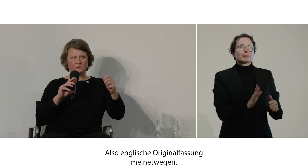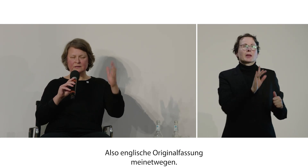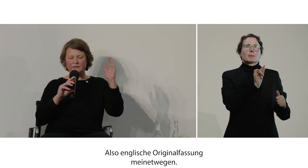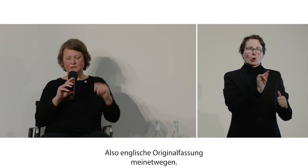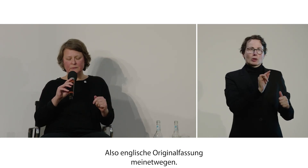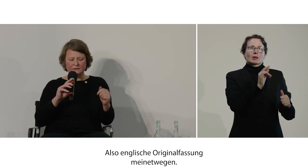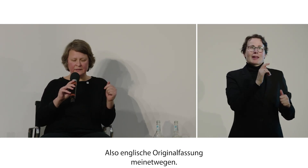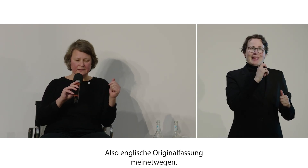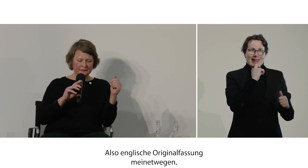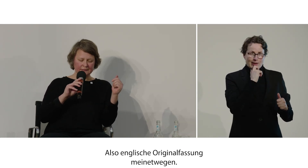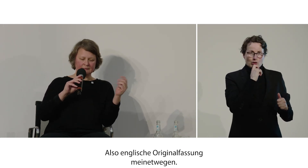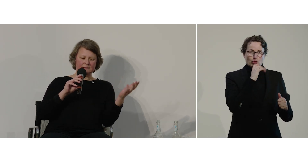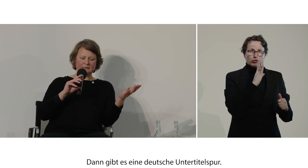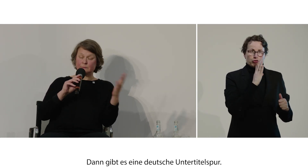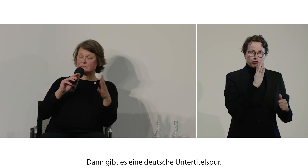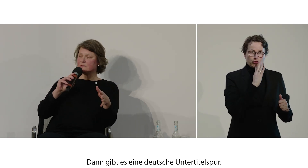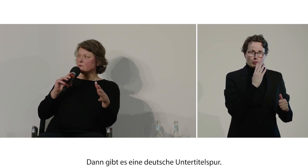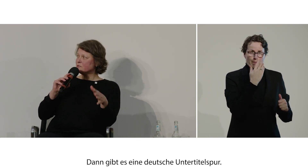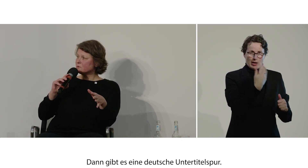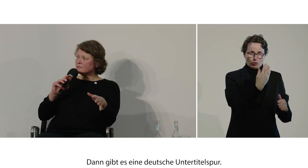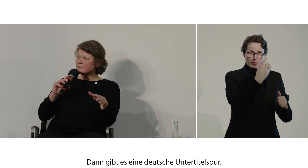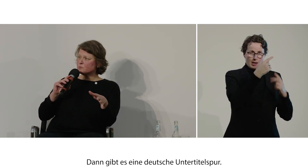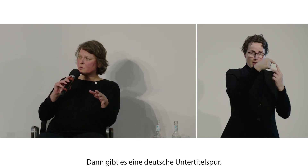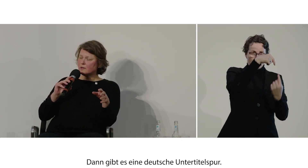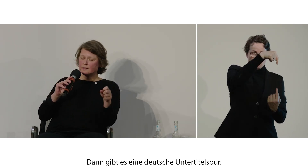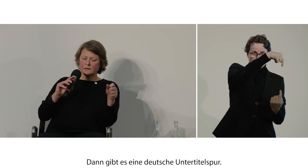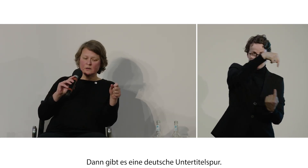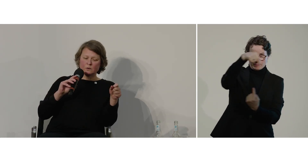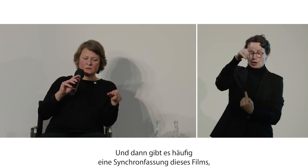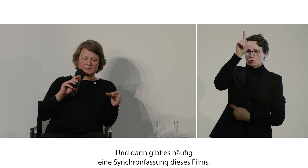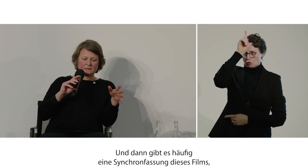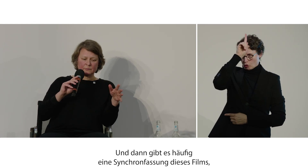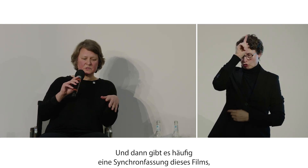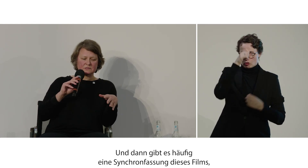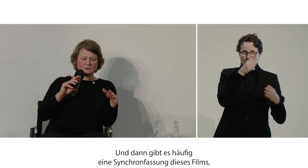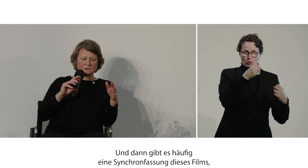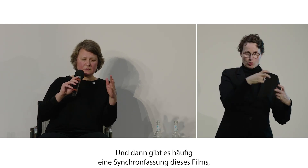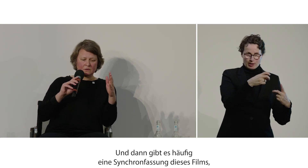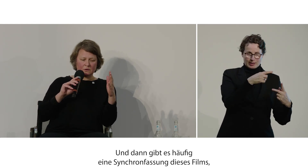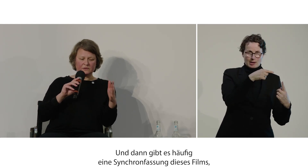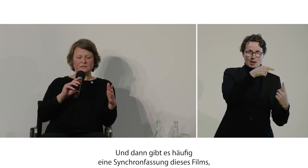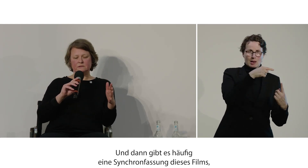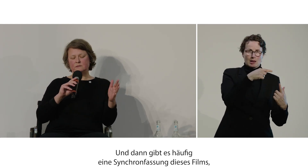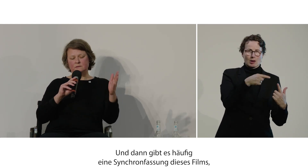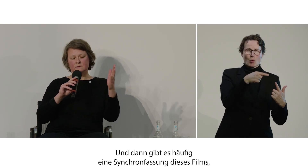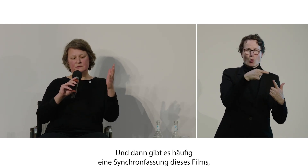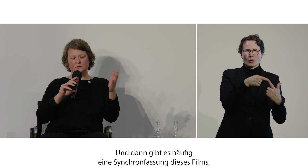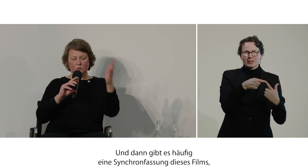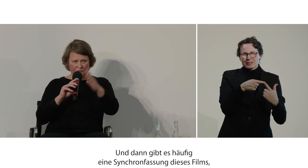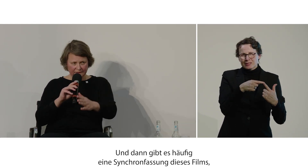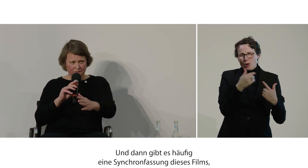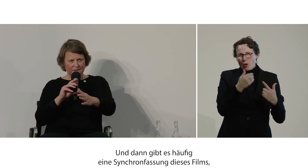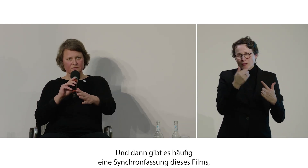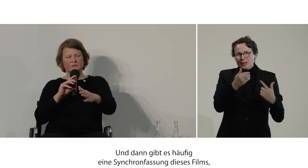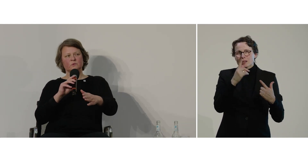Originalfassung meinetwegen. Dann gibt es eine deutsche Untertitelspur und dann gibt es häufig eine